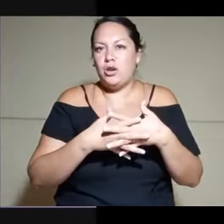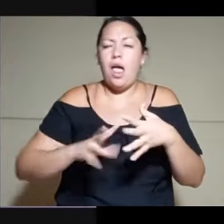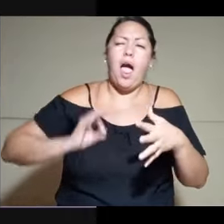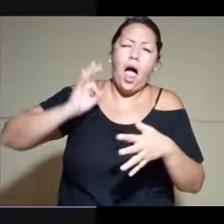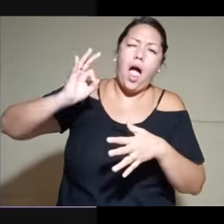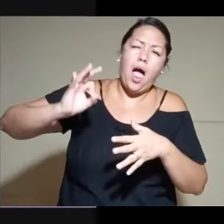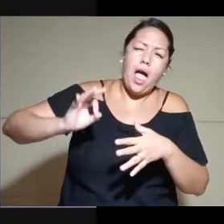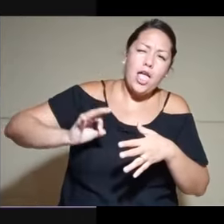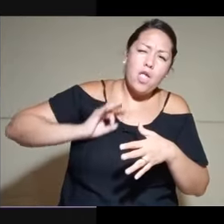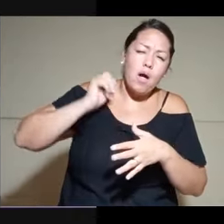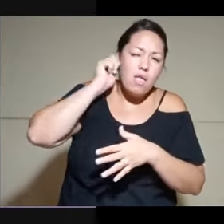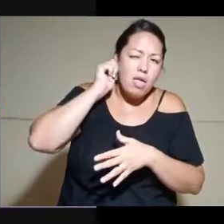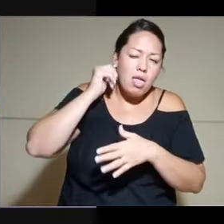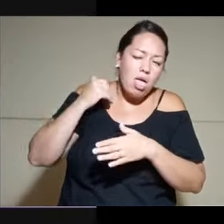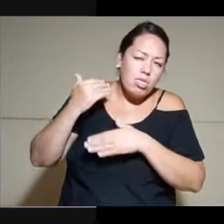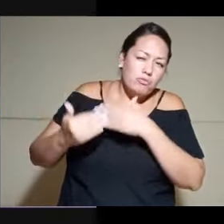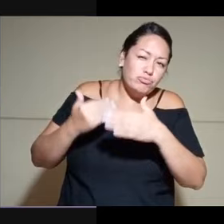estructuras que tienen que ver con la motricidad.